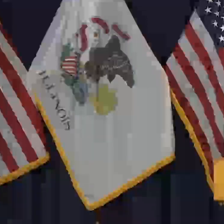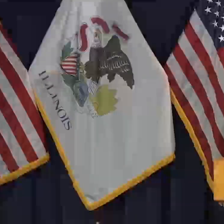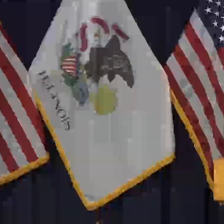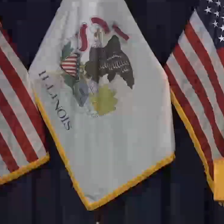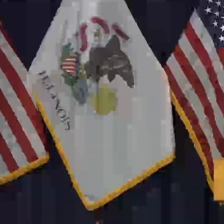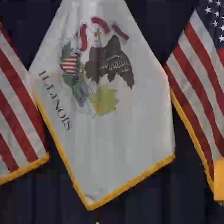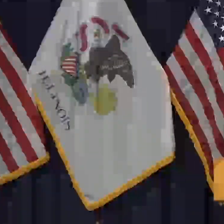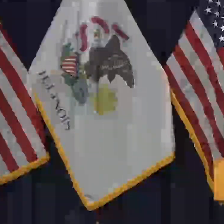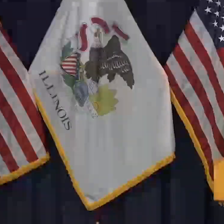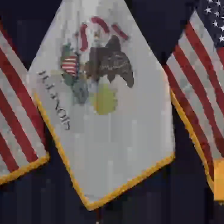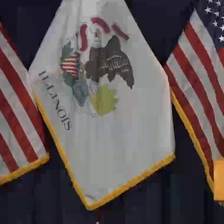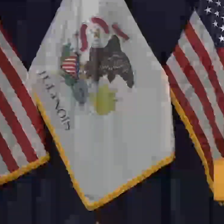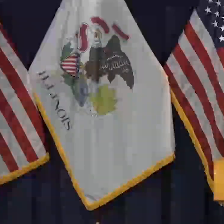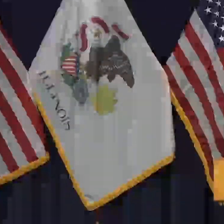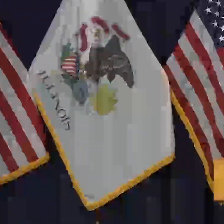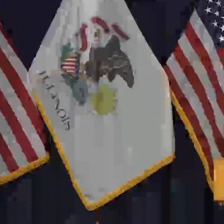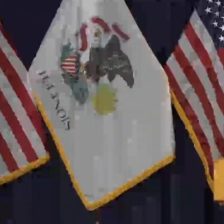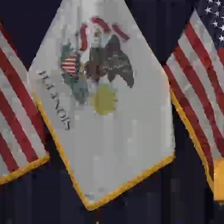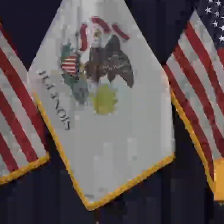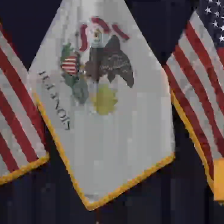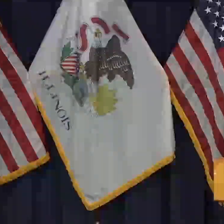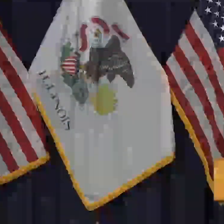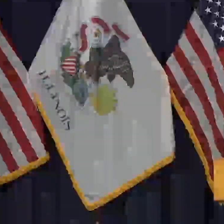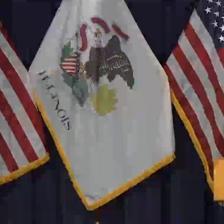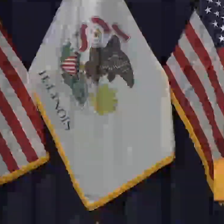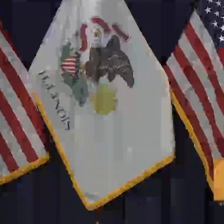en total hay